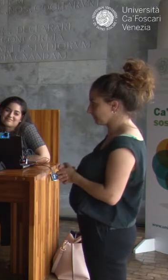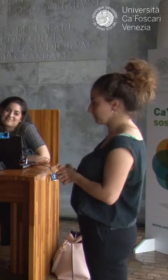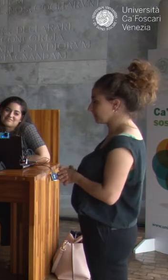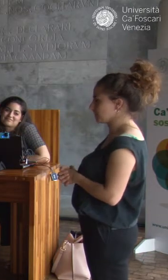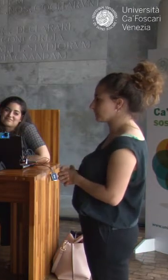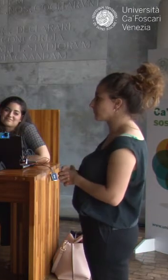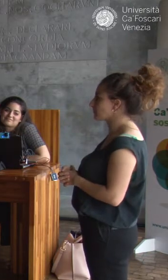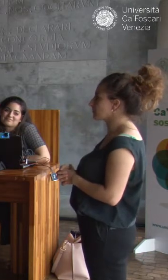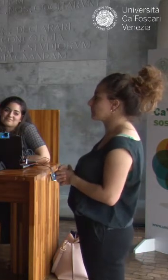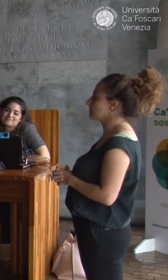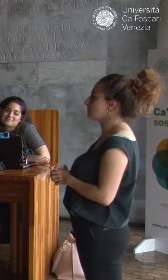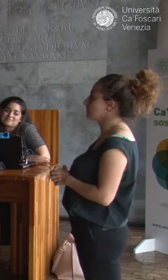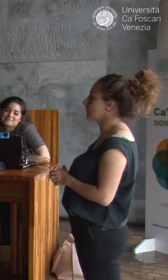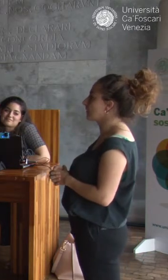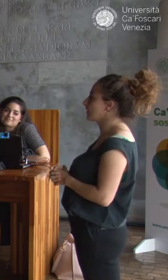Well, how about Clark Kent?